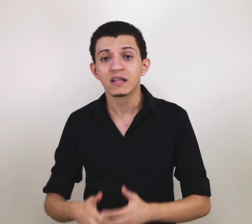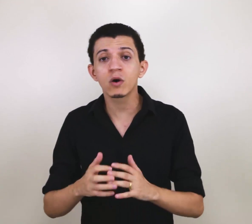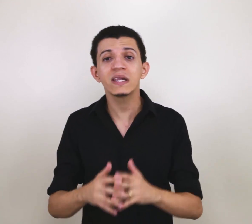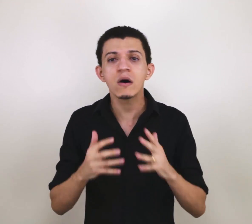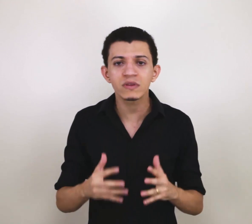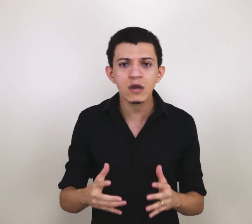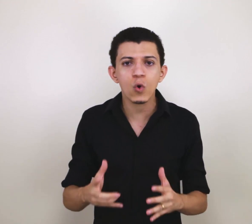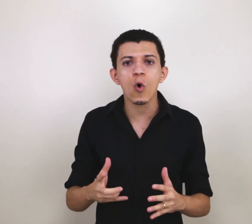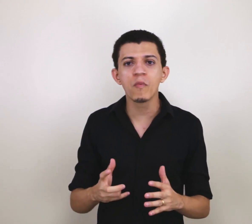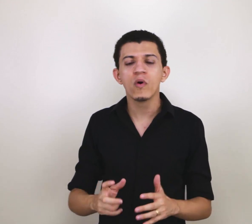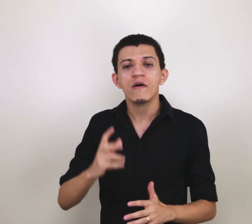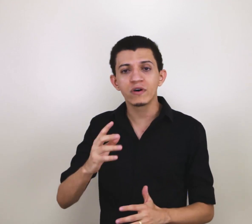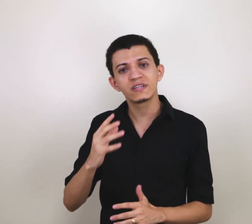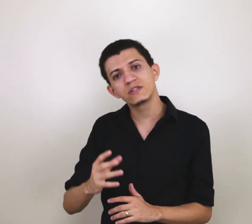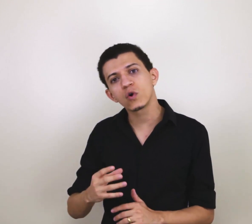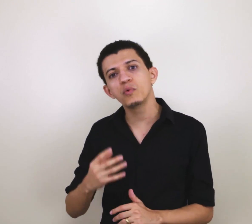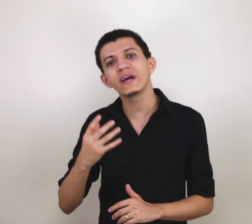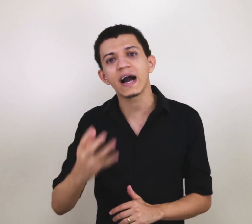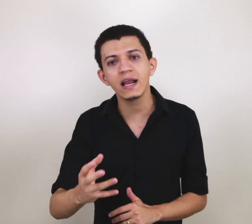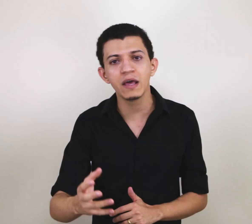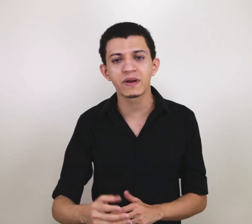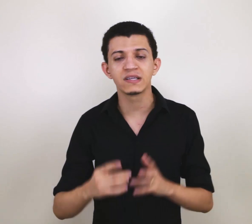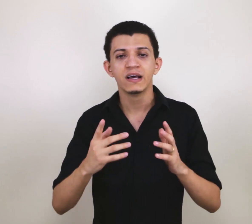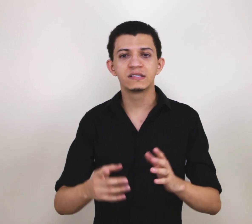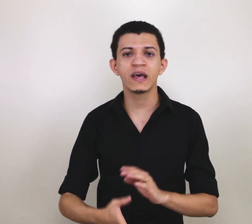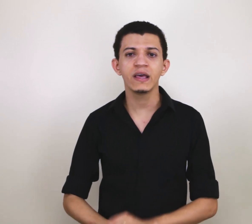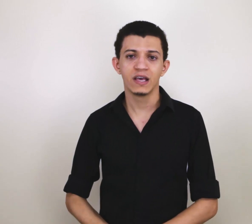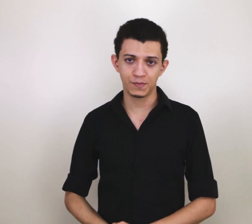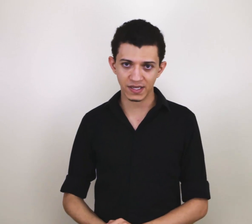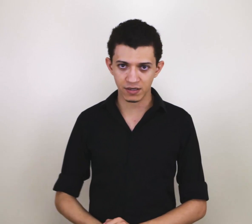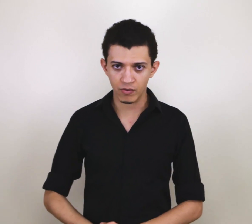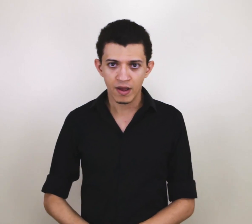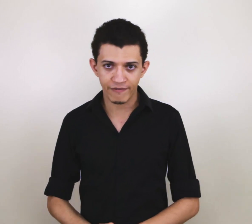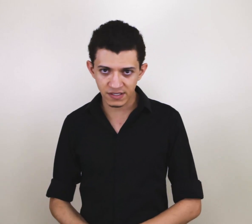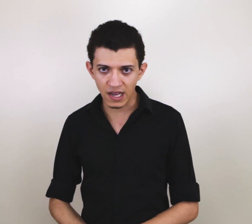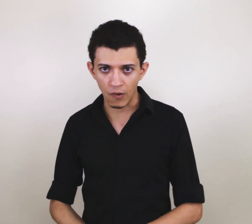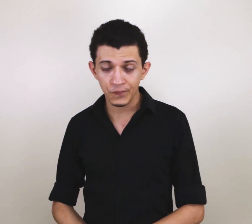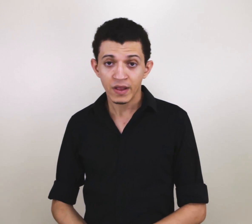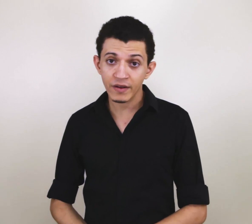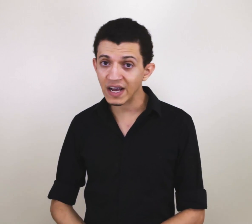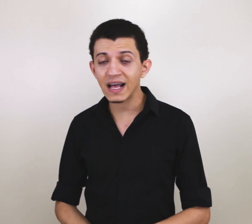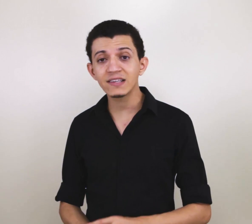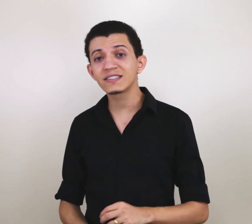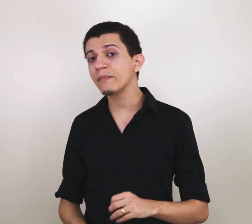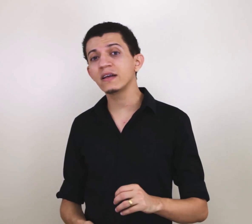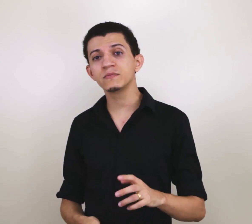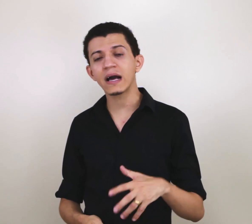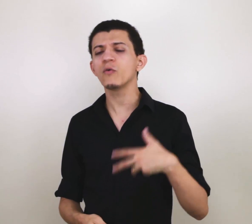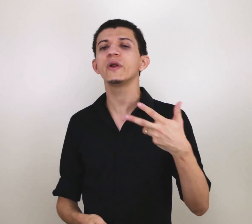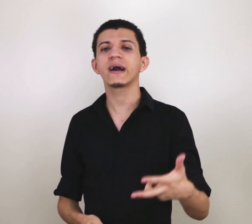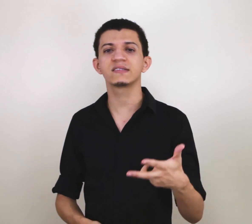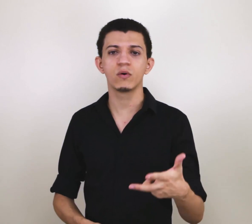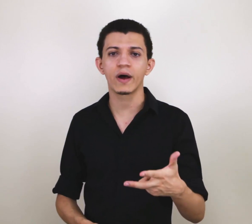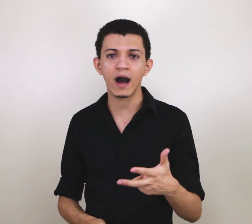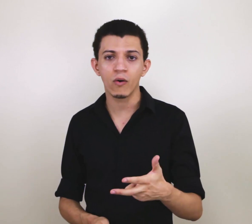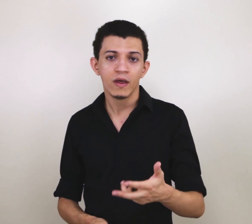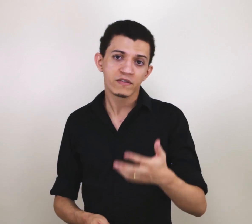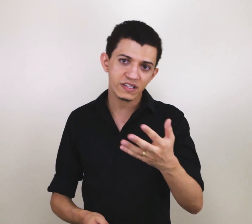Então não tem como você se comunicar em Libras sem expressão facial. Na verdade, até mesmo na comunicação oral, você deve